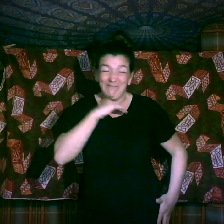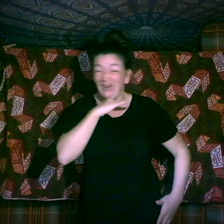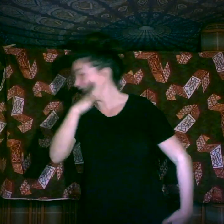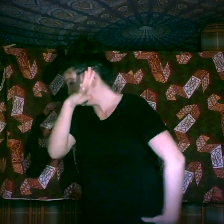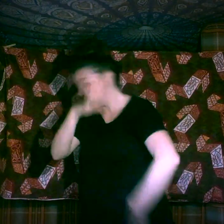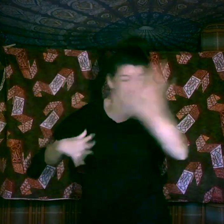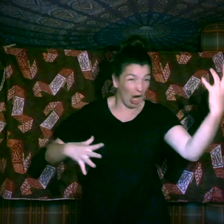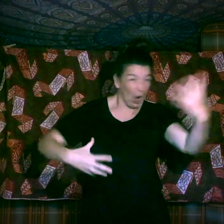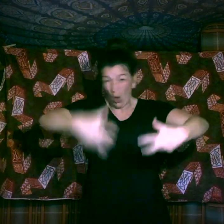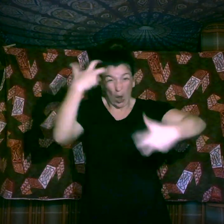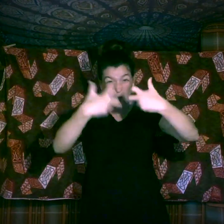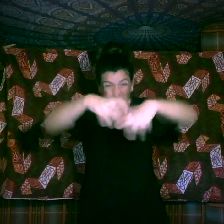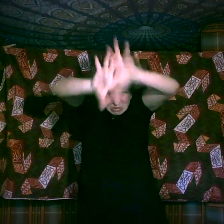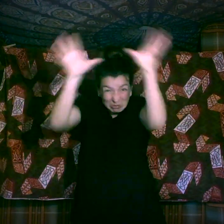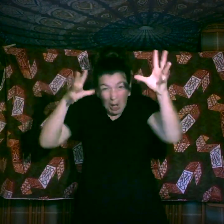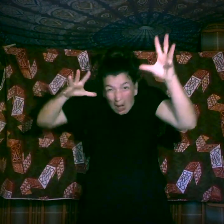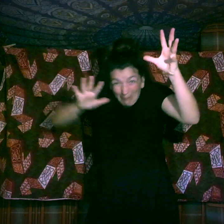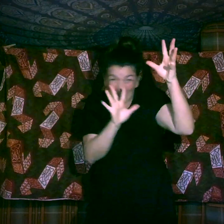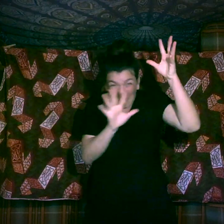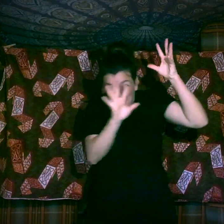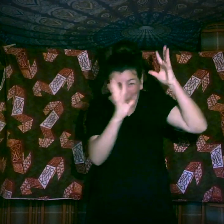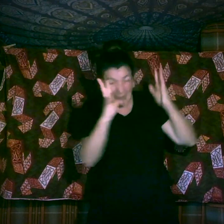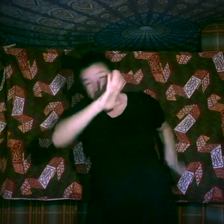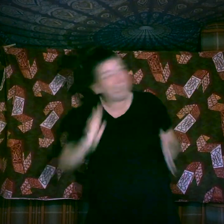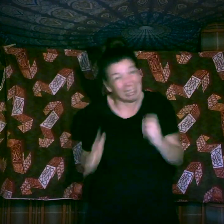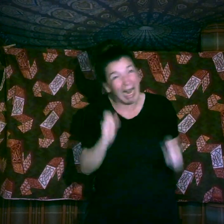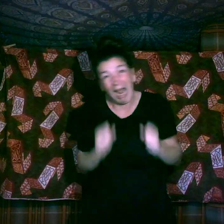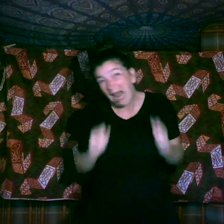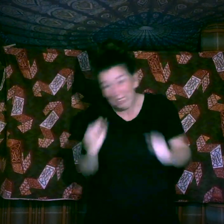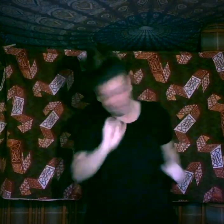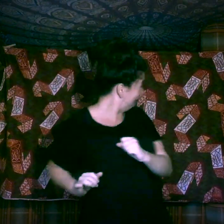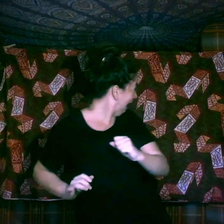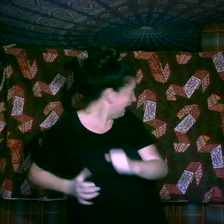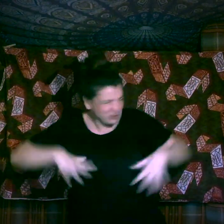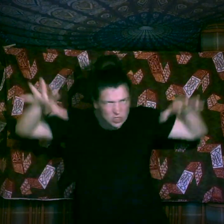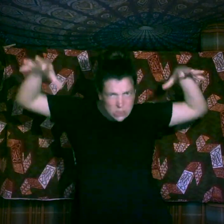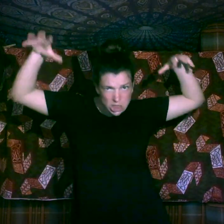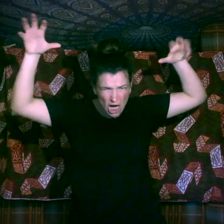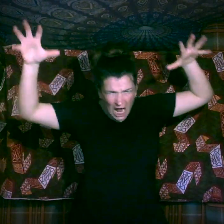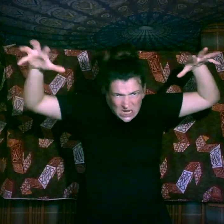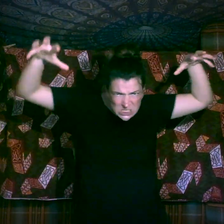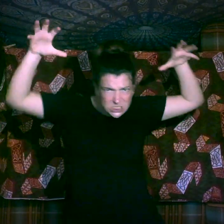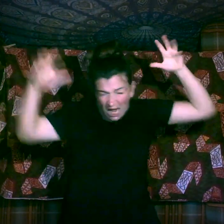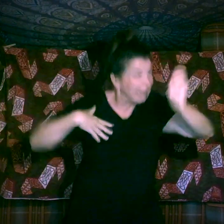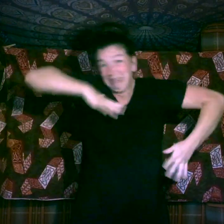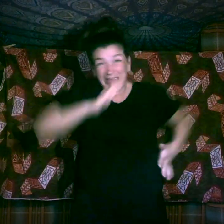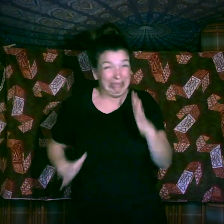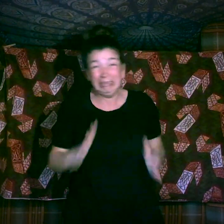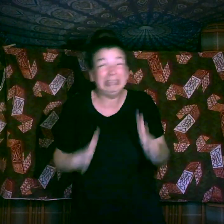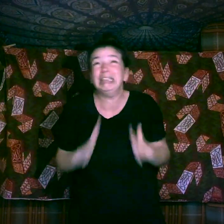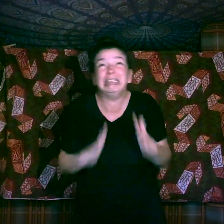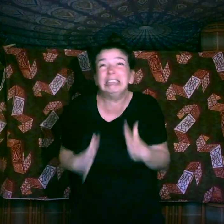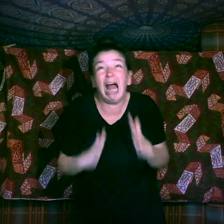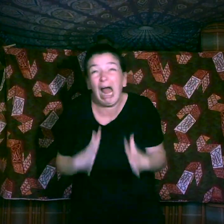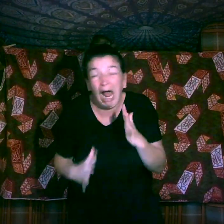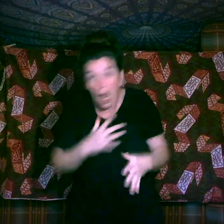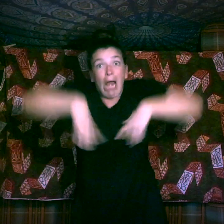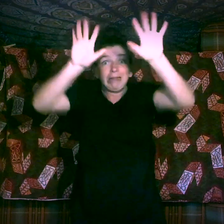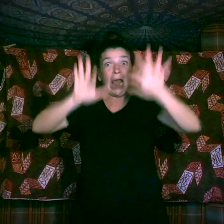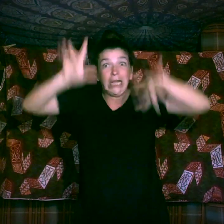Vite, sortons de la grotte. Petit, petit, retraversons la neige. Cris, cris, cris,